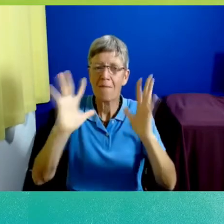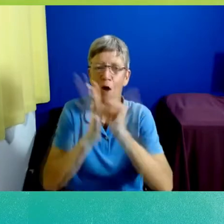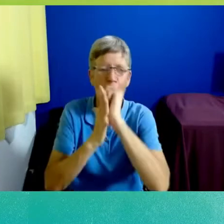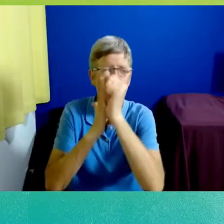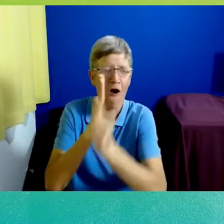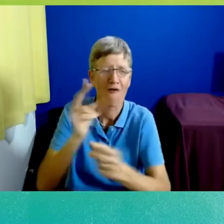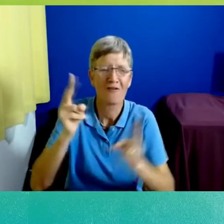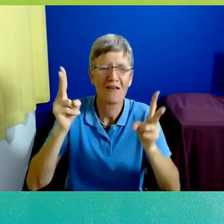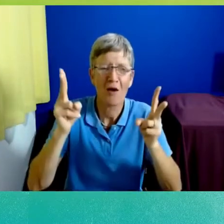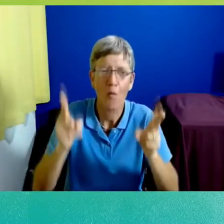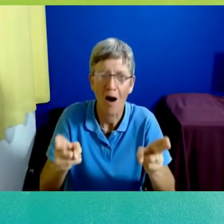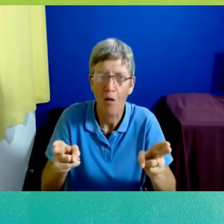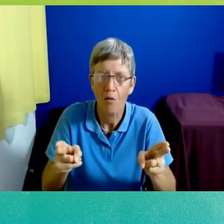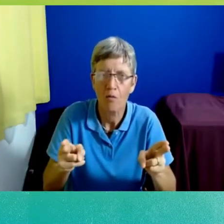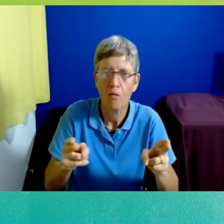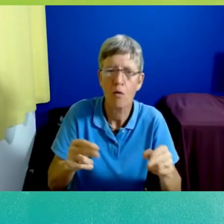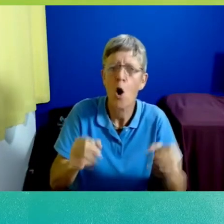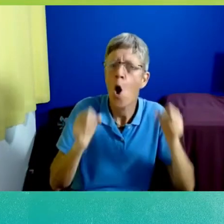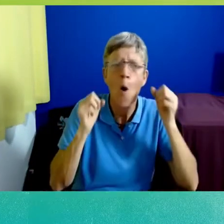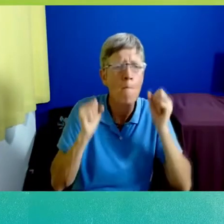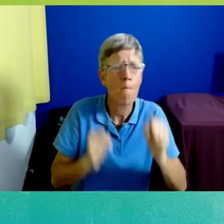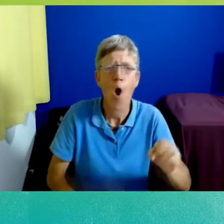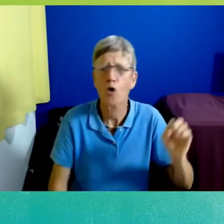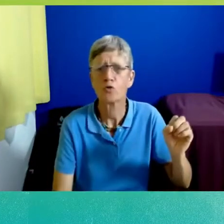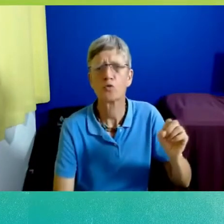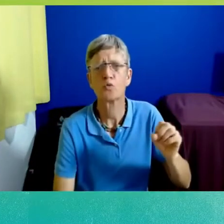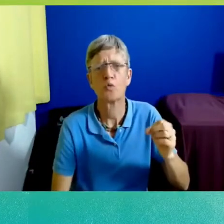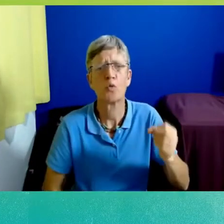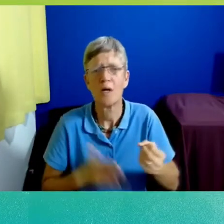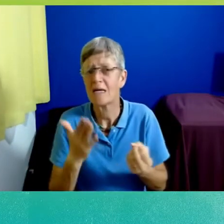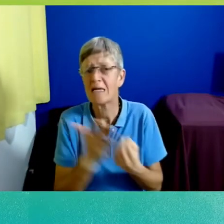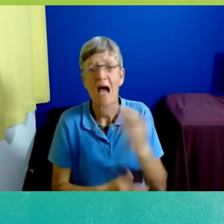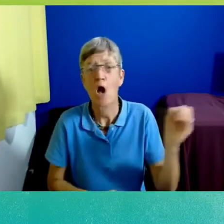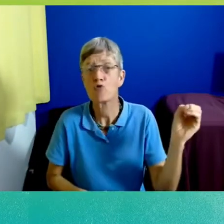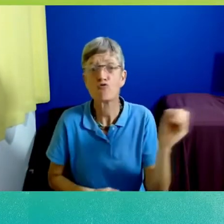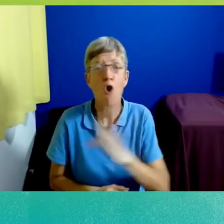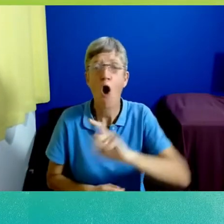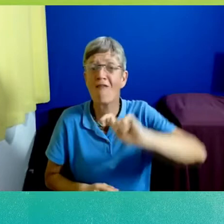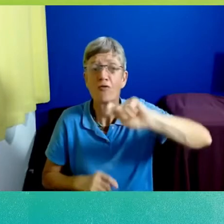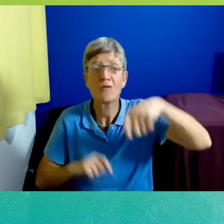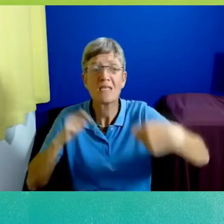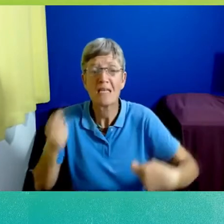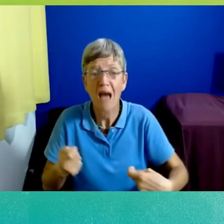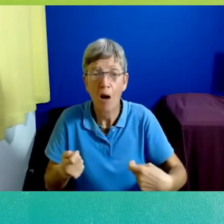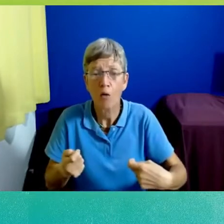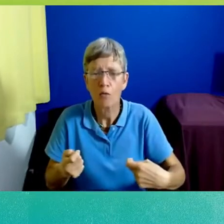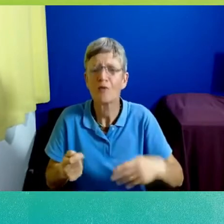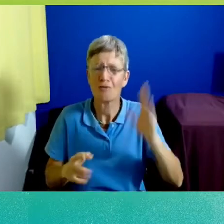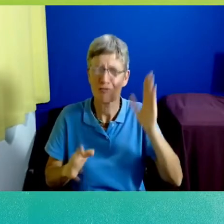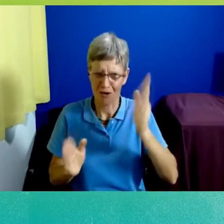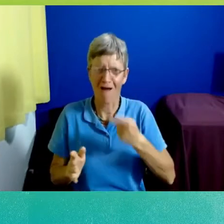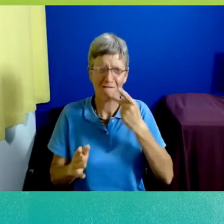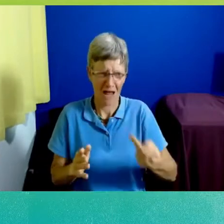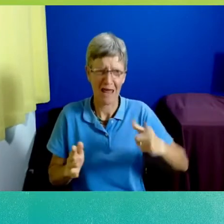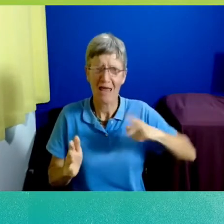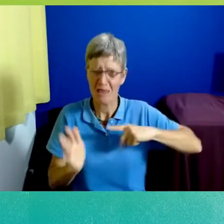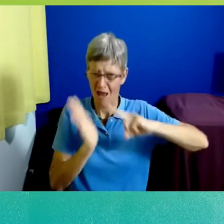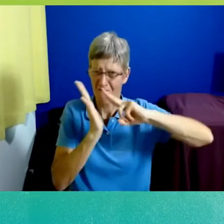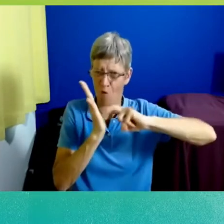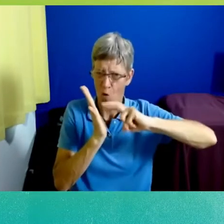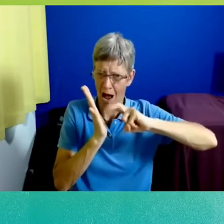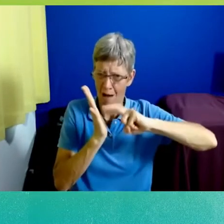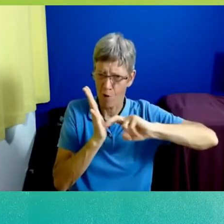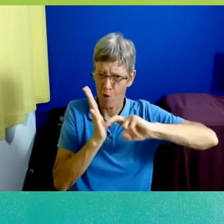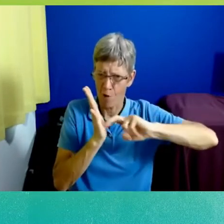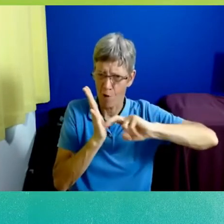a simetria, a repetição. Então, tudo tem que ser de uma forma que